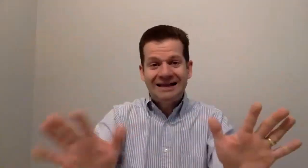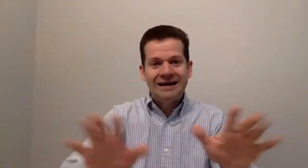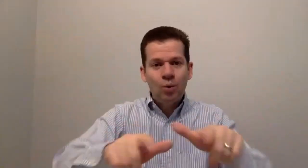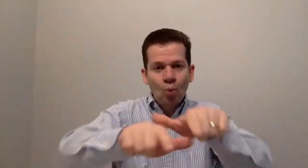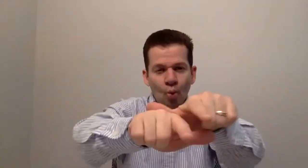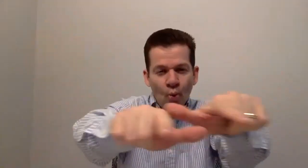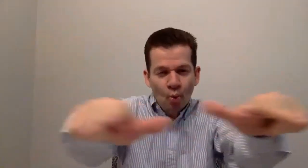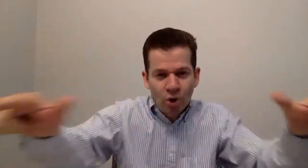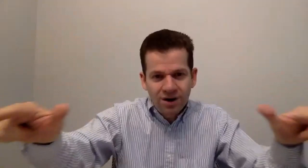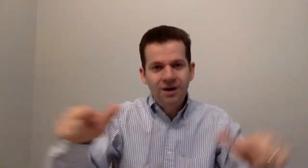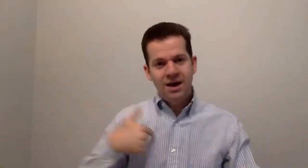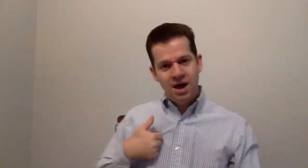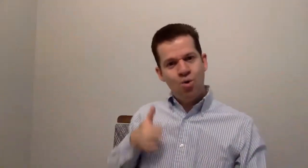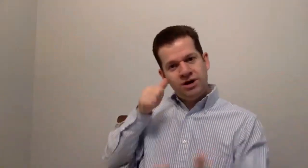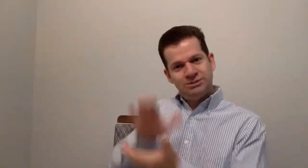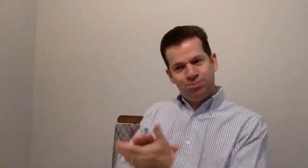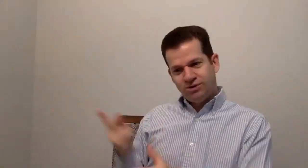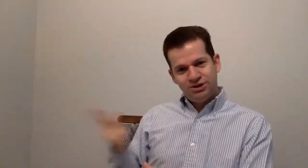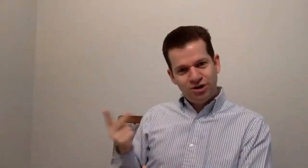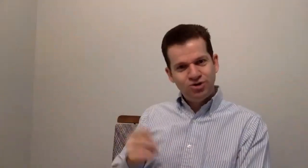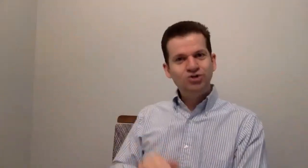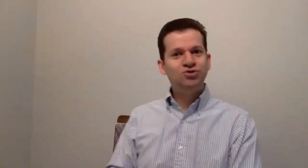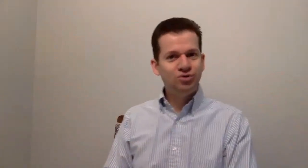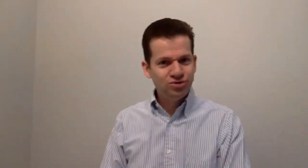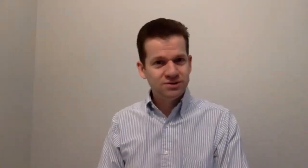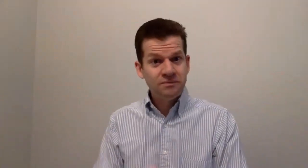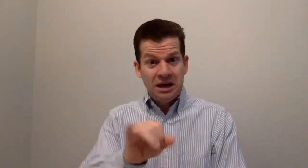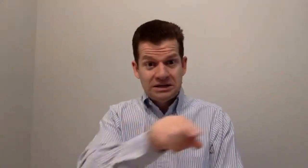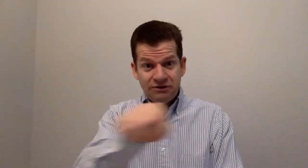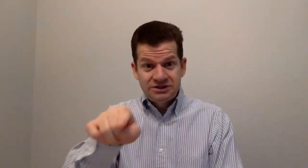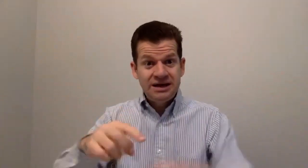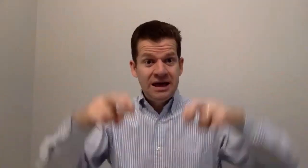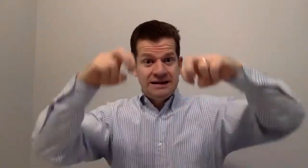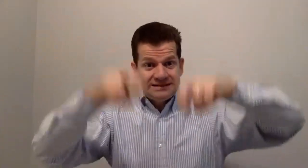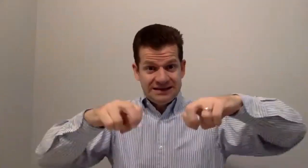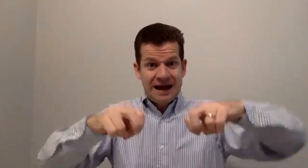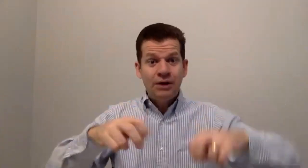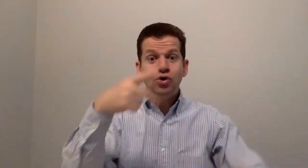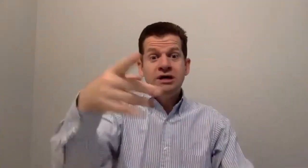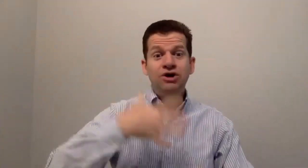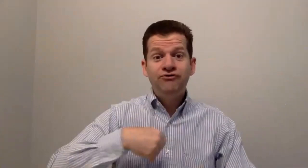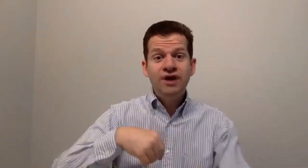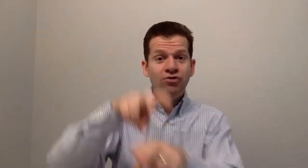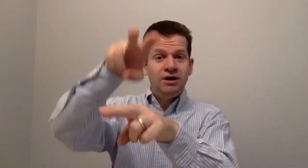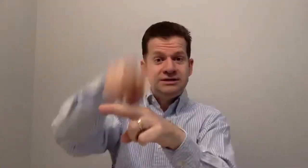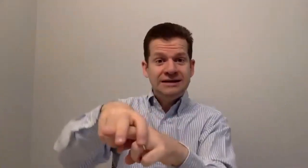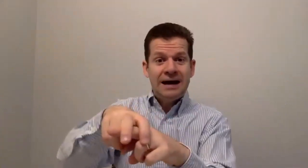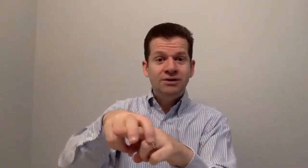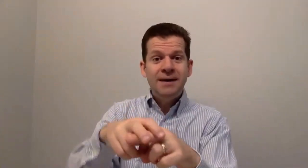nada. Eu e esposa, nós dois juntos. Se você está sentado, seu filho sentado